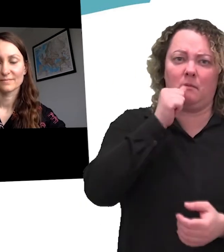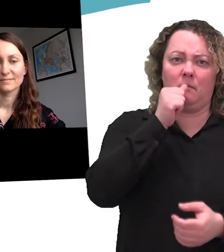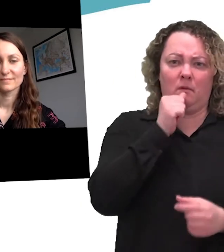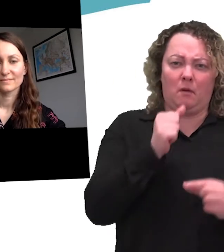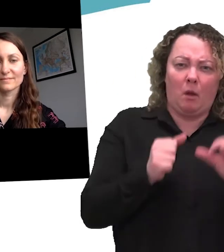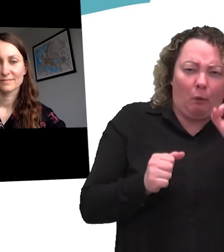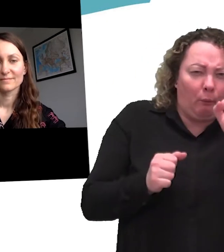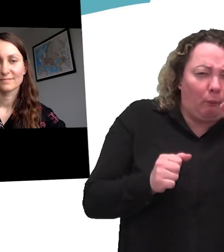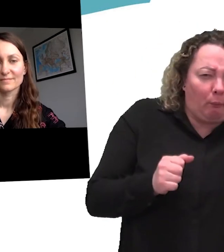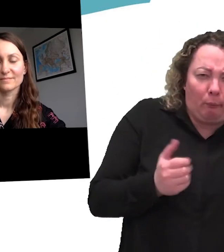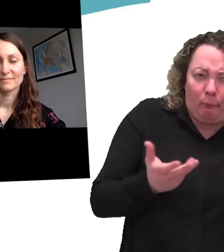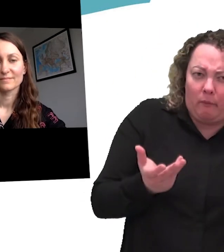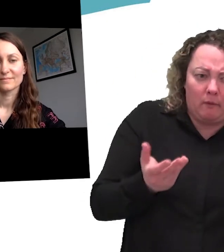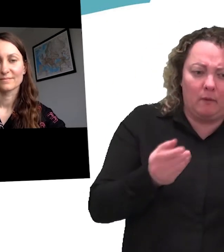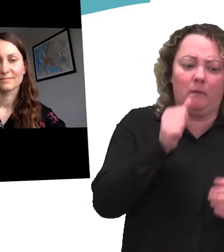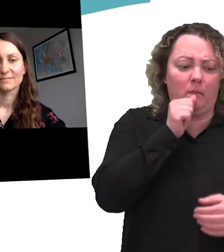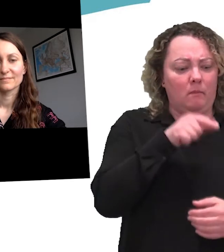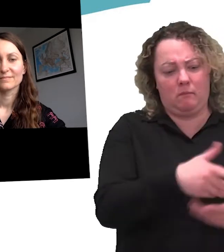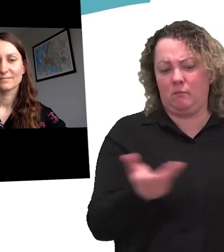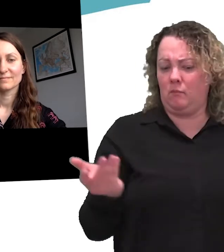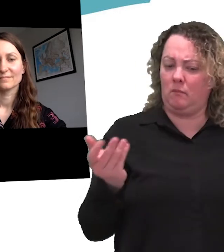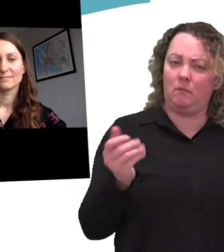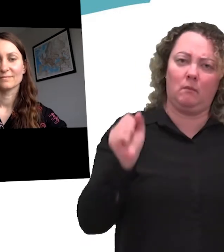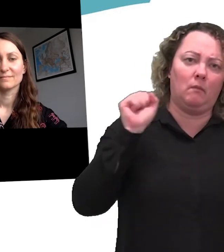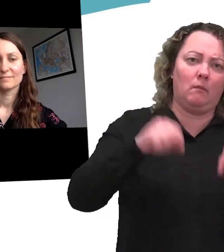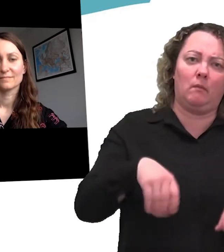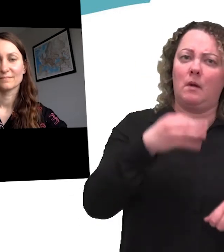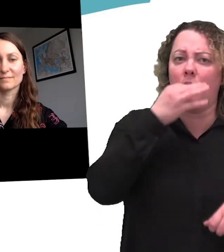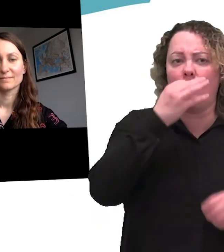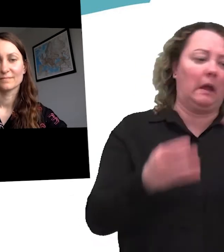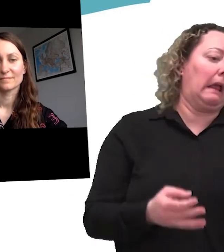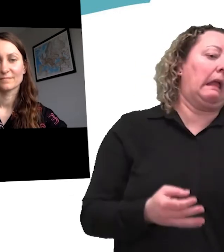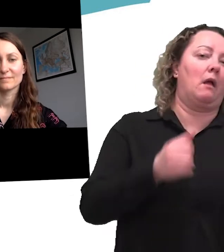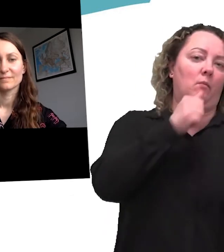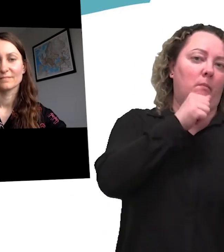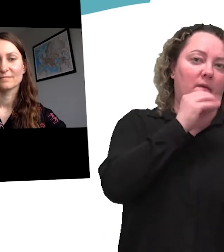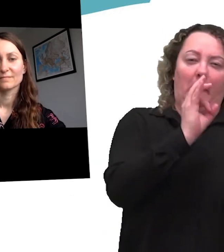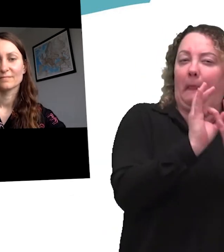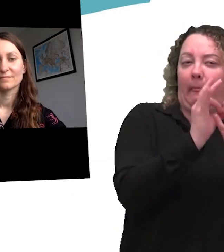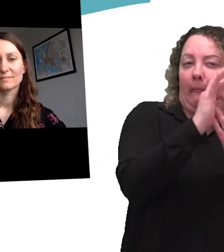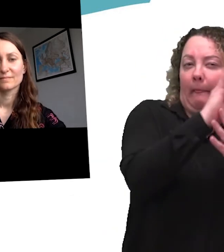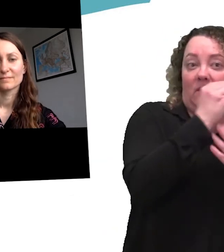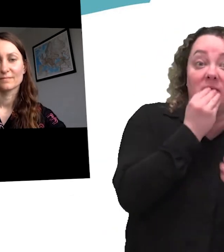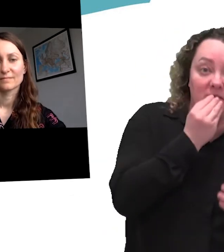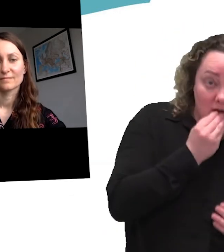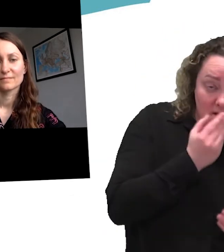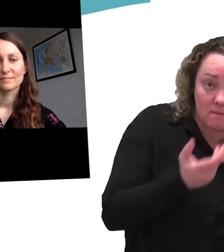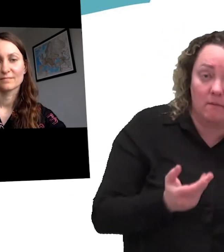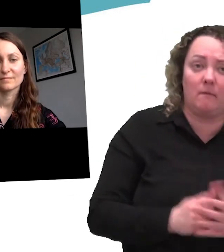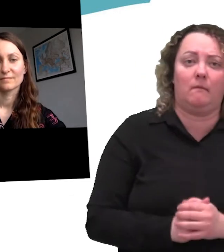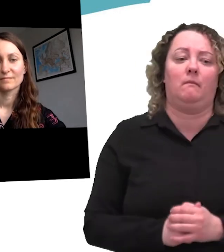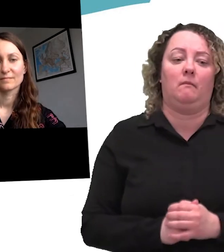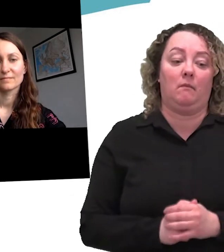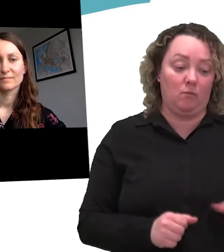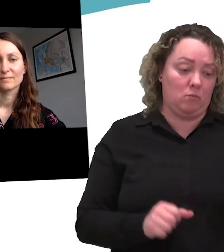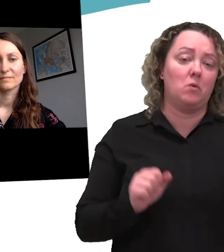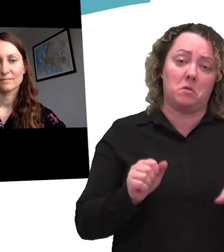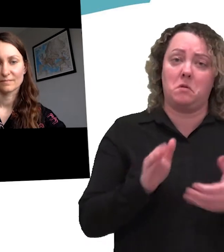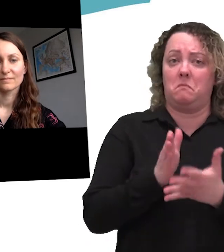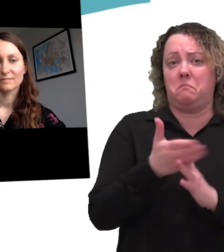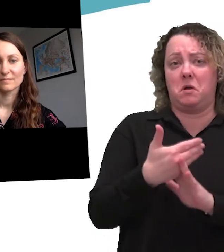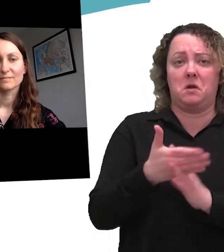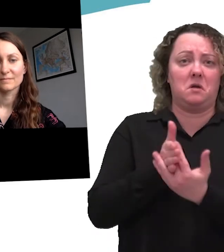mes valgom tam, aš dabar bet kas sakysiu, keturis. Mhm. Ir tu gali pasiskirstyti, pavyzdžiui, per dieną